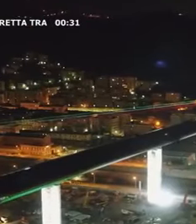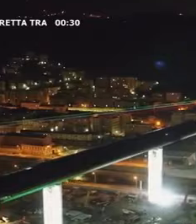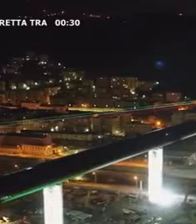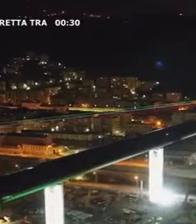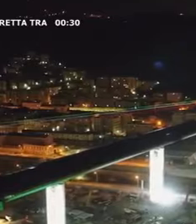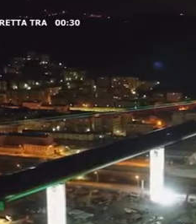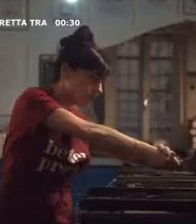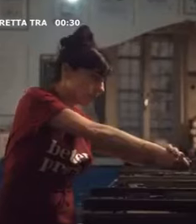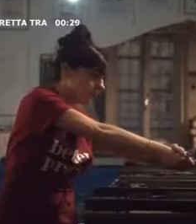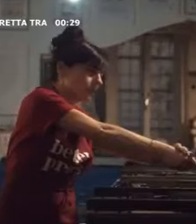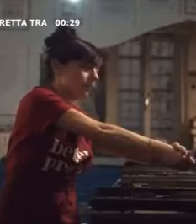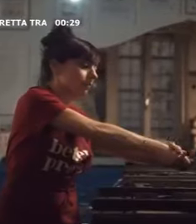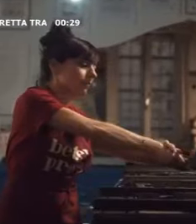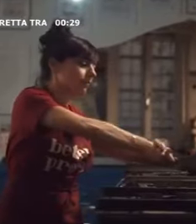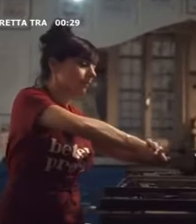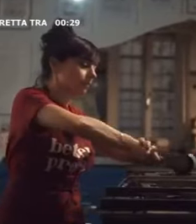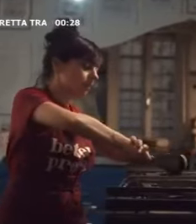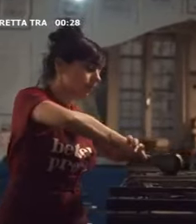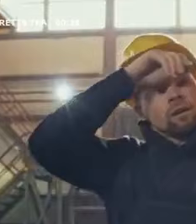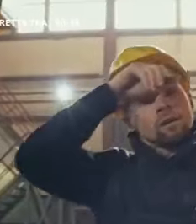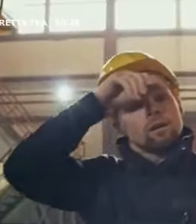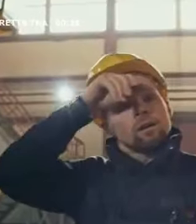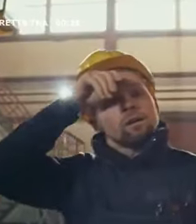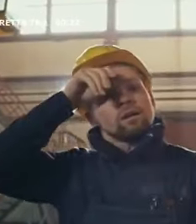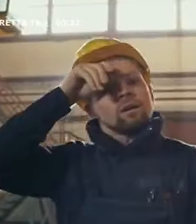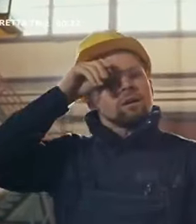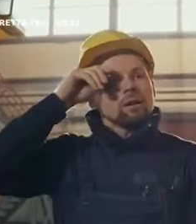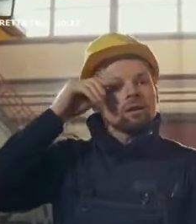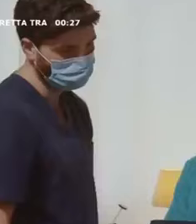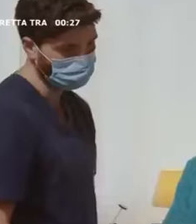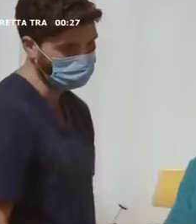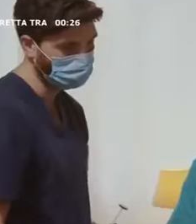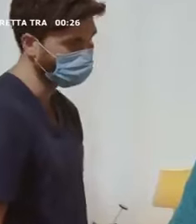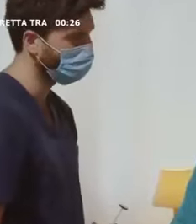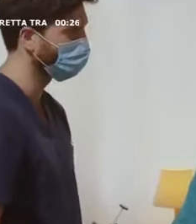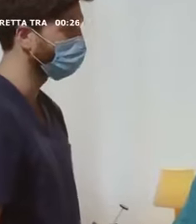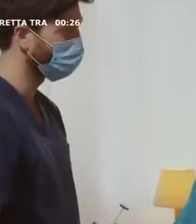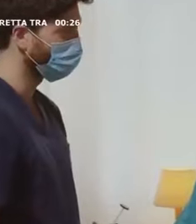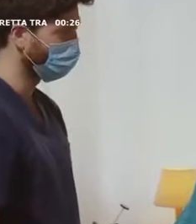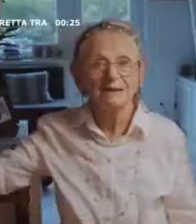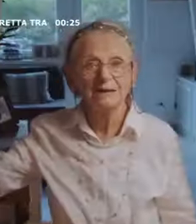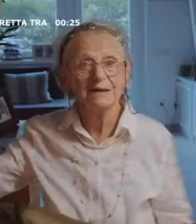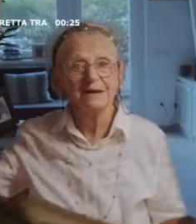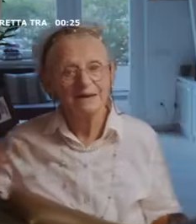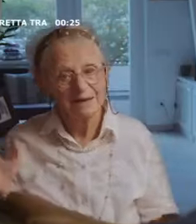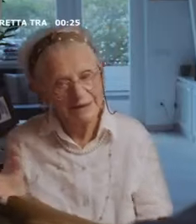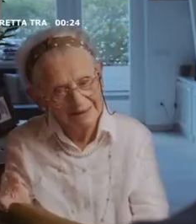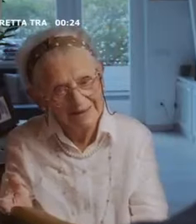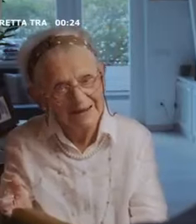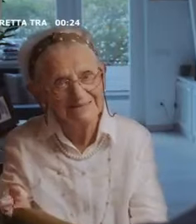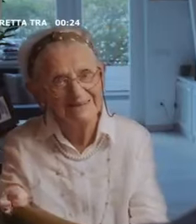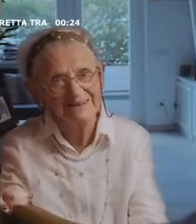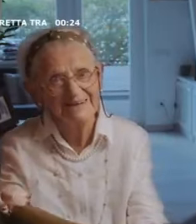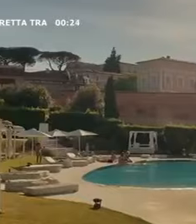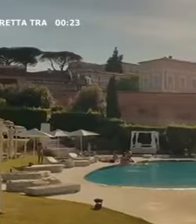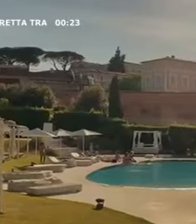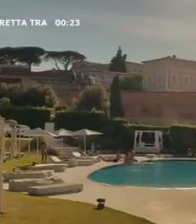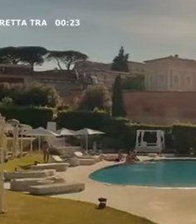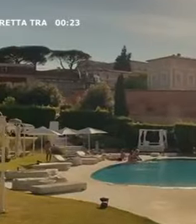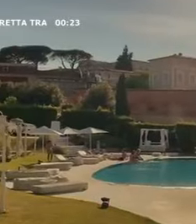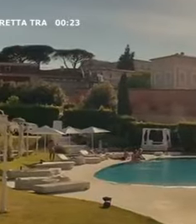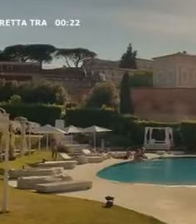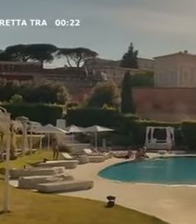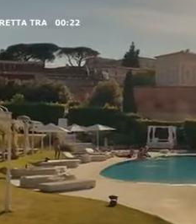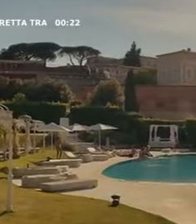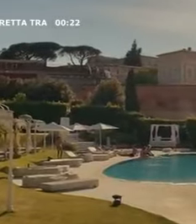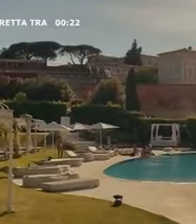basi più solide. Sono l'Italia produttiva che non si ferma mai. Sono l'Italia solidale che non lascia indietro nessuno. Sono l'Italia